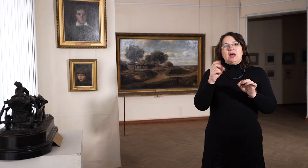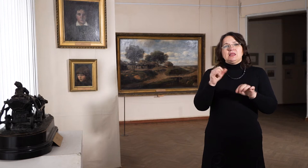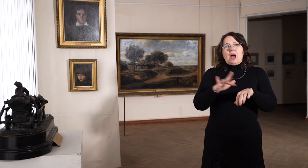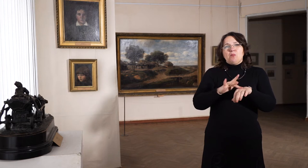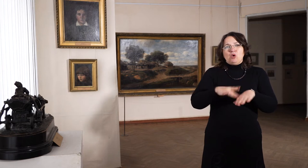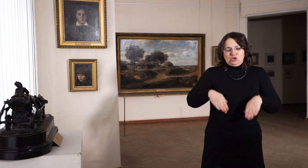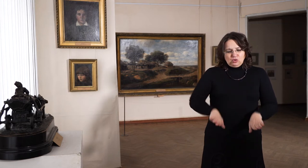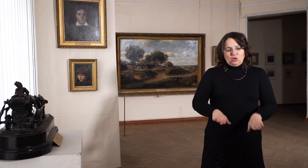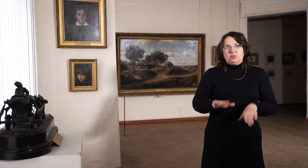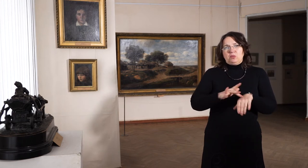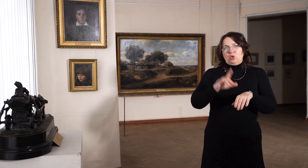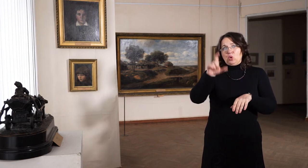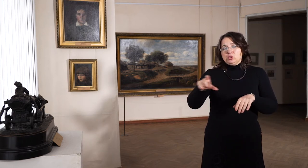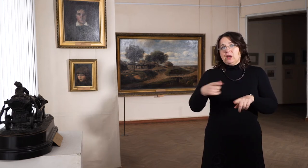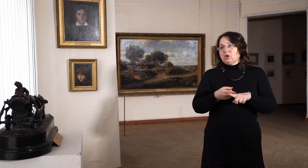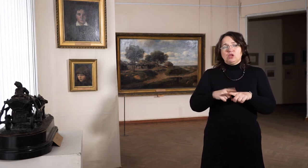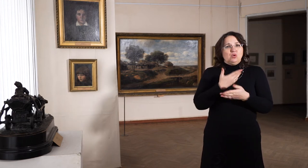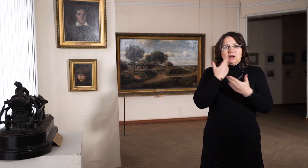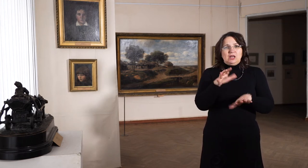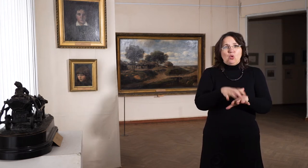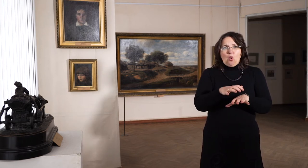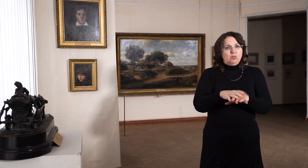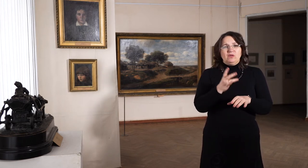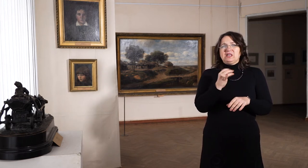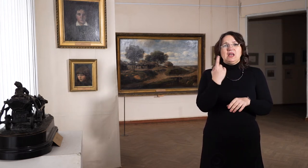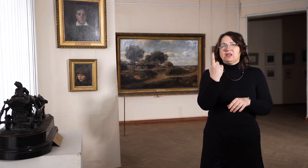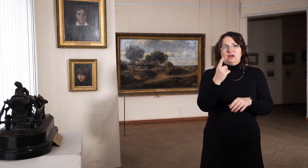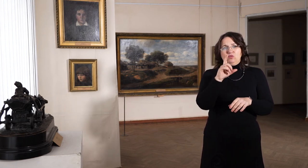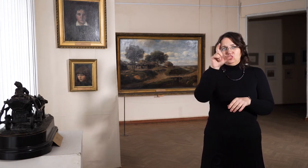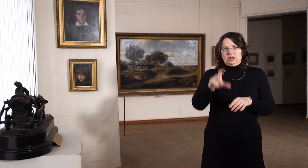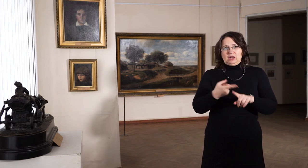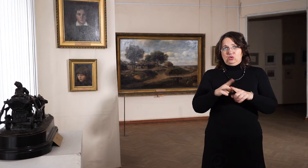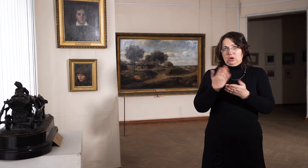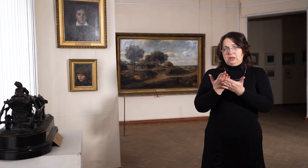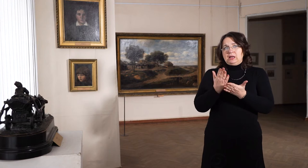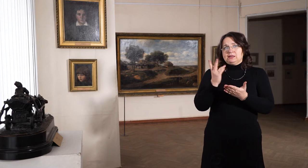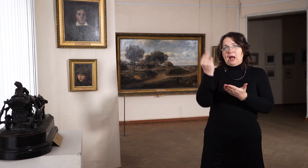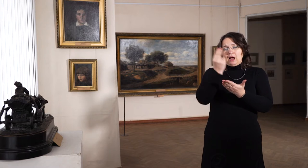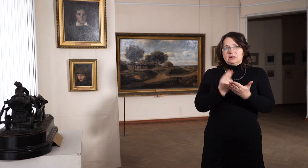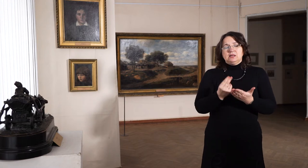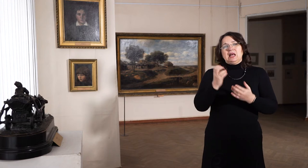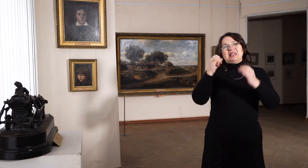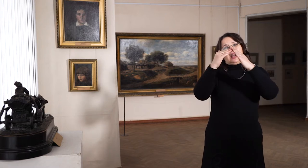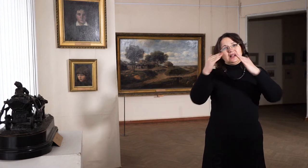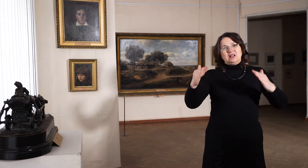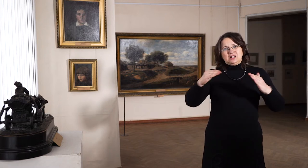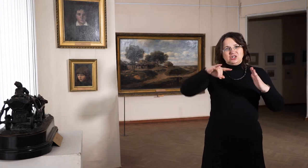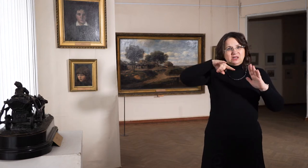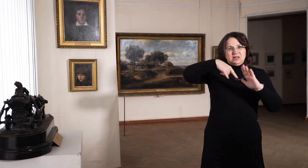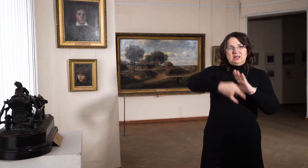босоногих бедно одетых людей, у которых нет обуви ни у одного из изображенных на картине, на крыши, зияющие прорехами